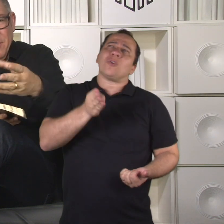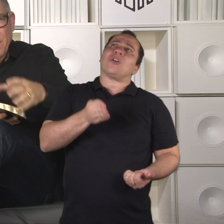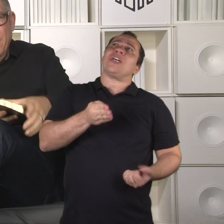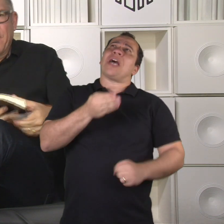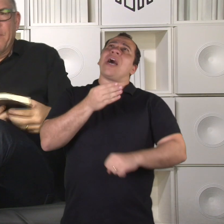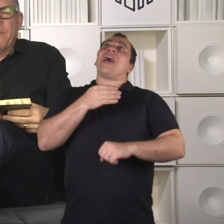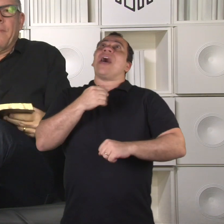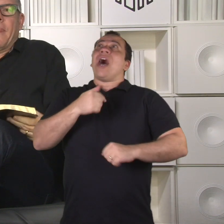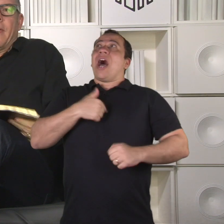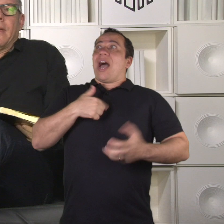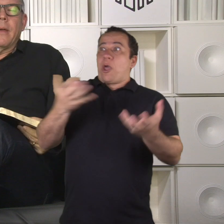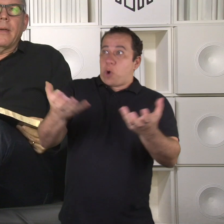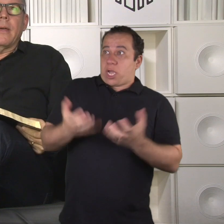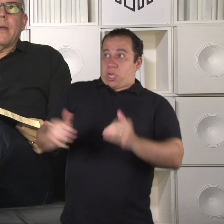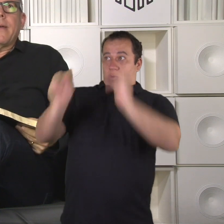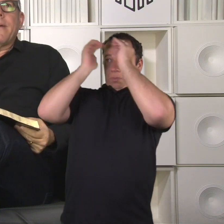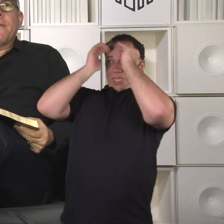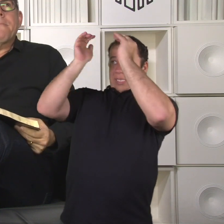cristã?